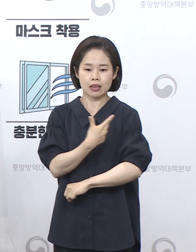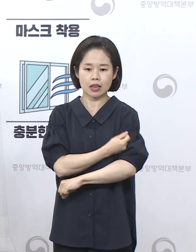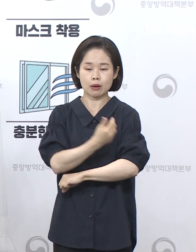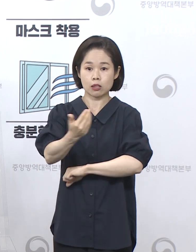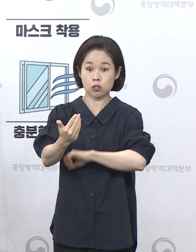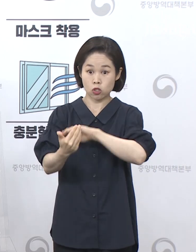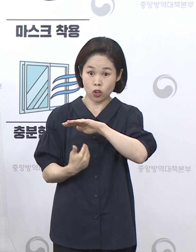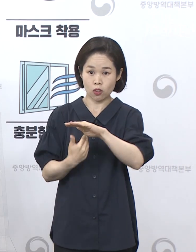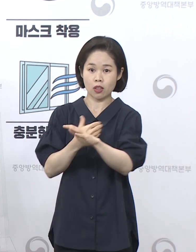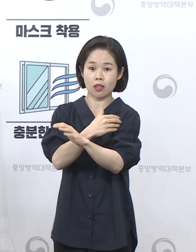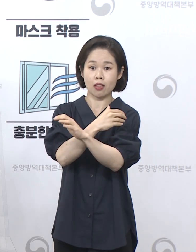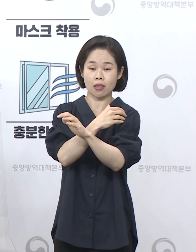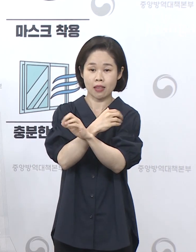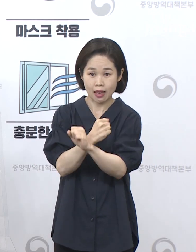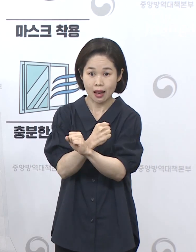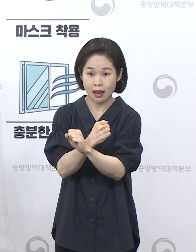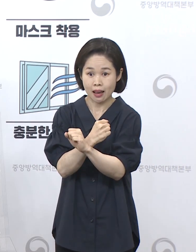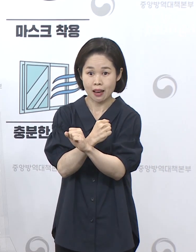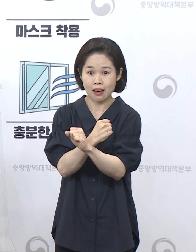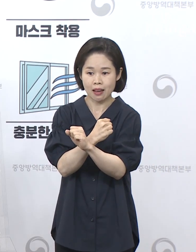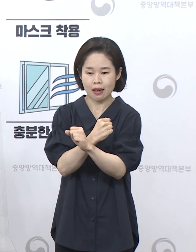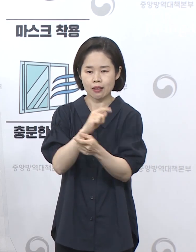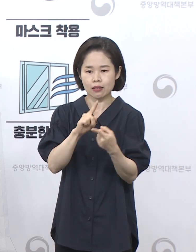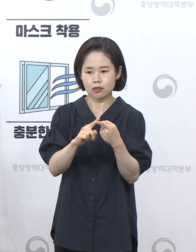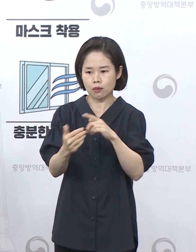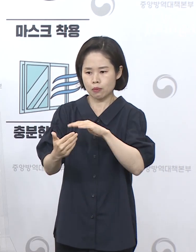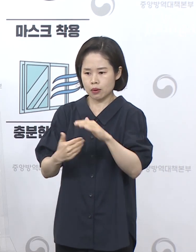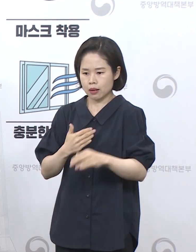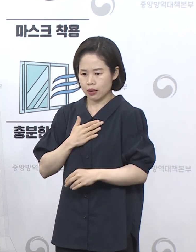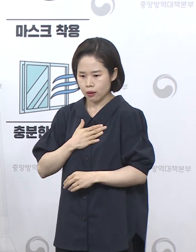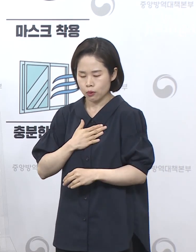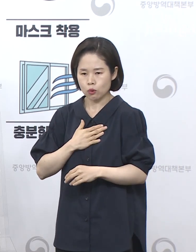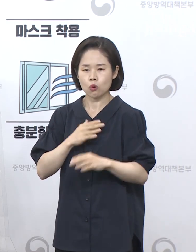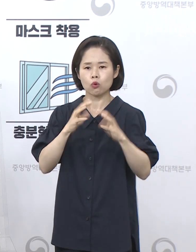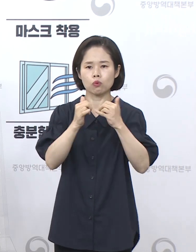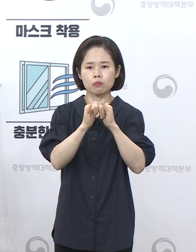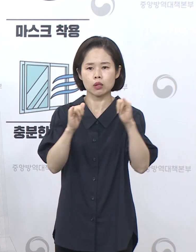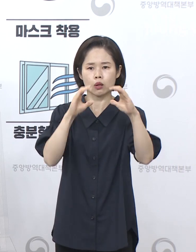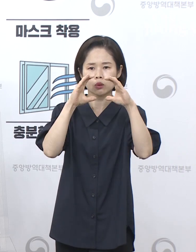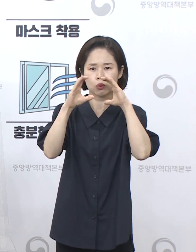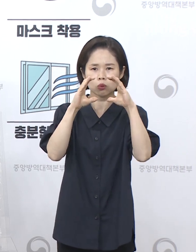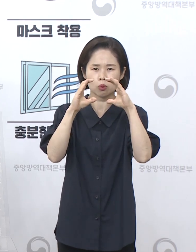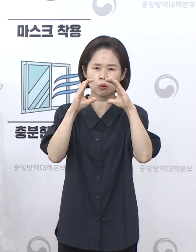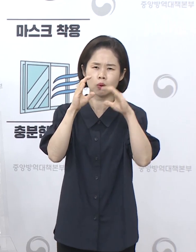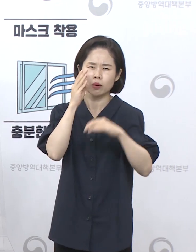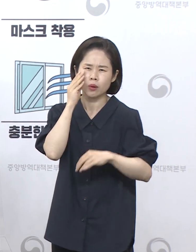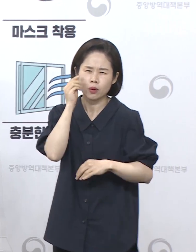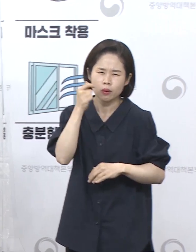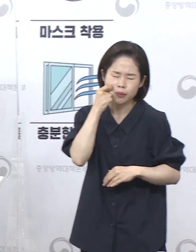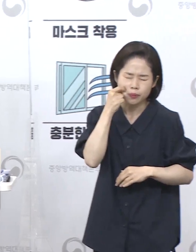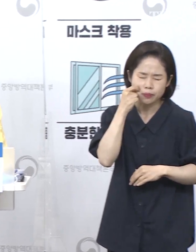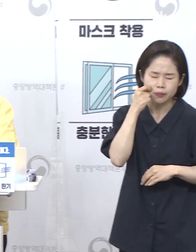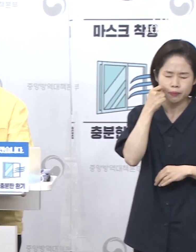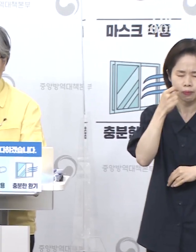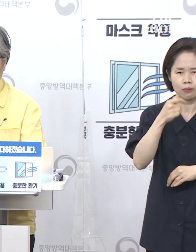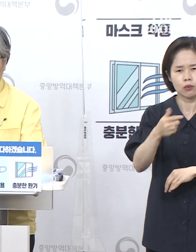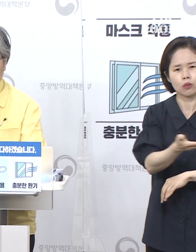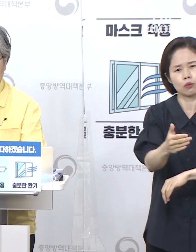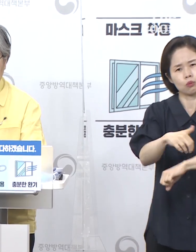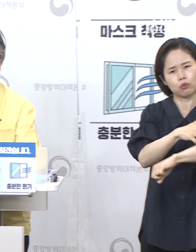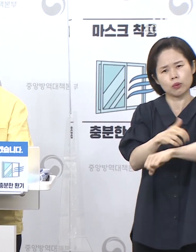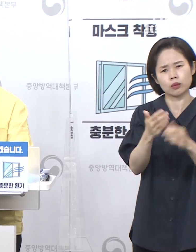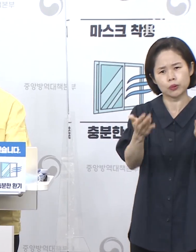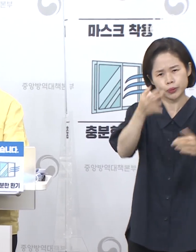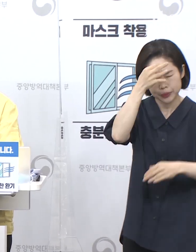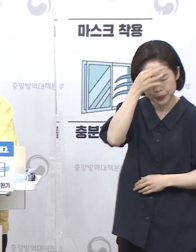과정을 세심하게 챙기고 또 사전에 충분히 소통하지 못해 혼선과 불편을 드린 점에 대해서 다시 한번